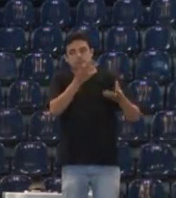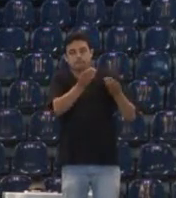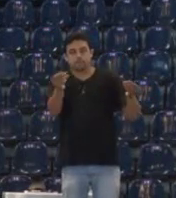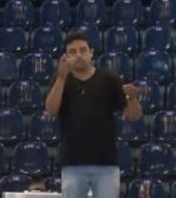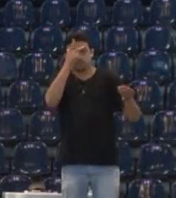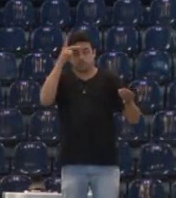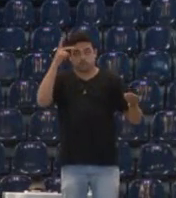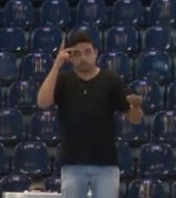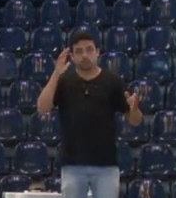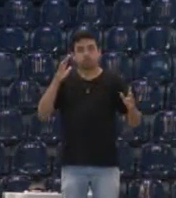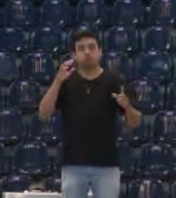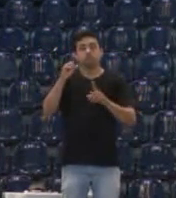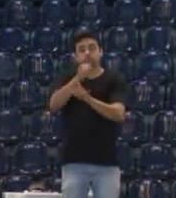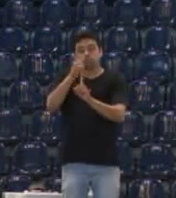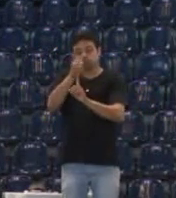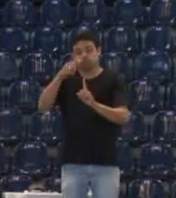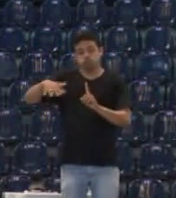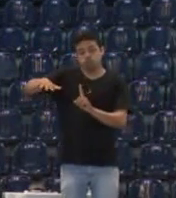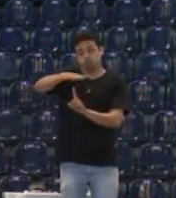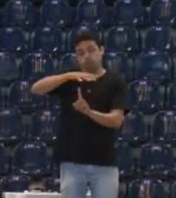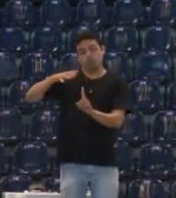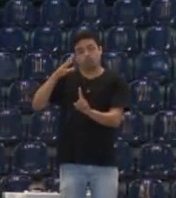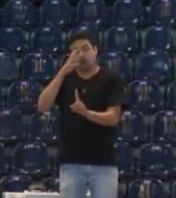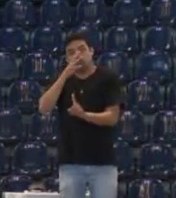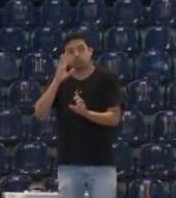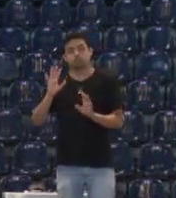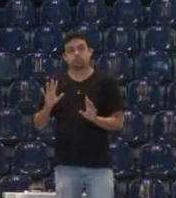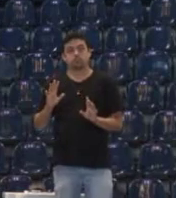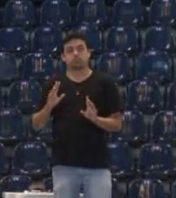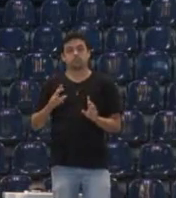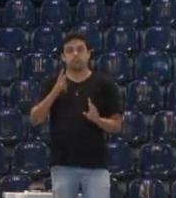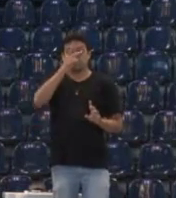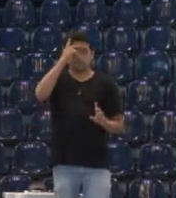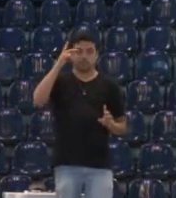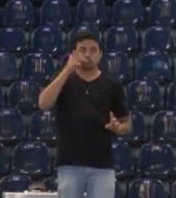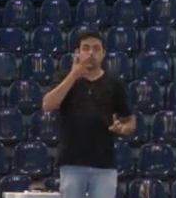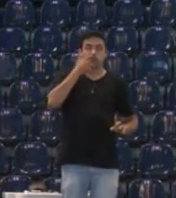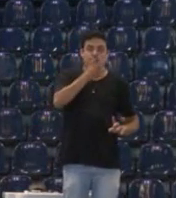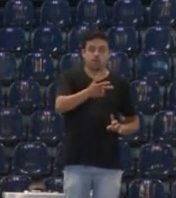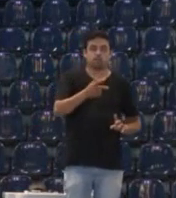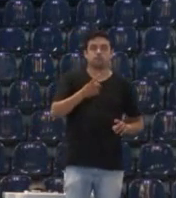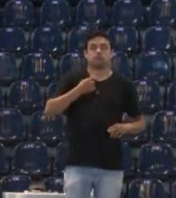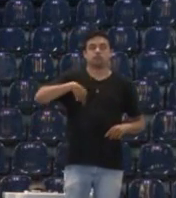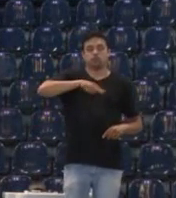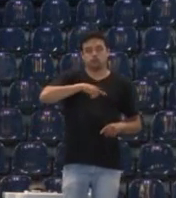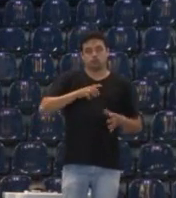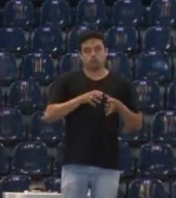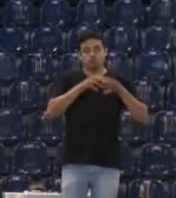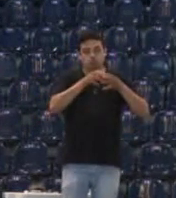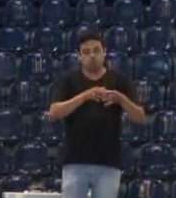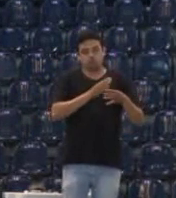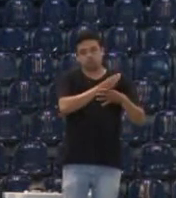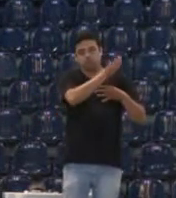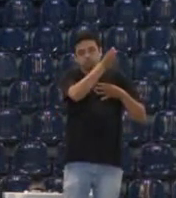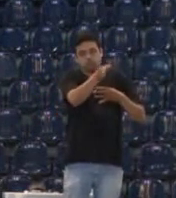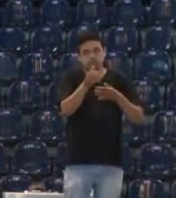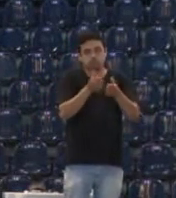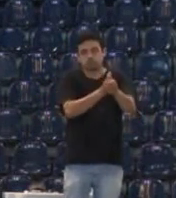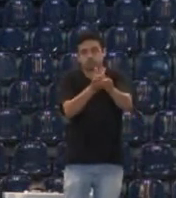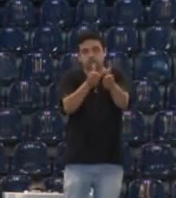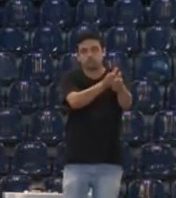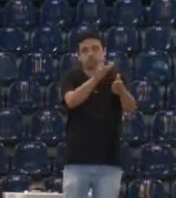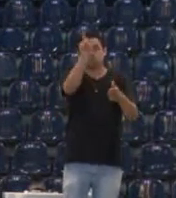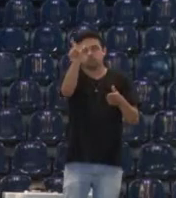então o povo tá assistindo e o camada diz nós empreendemos uma perseguição